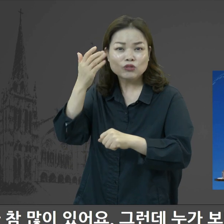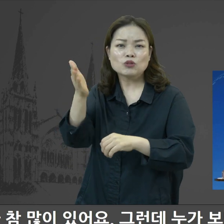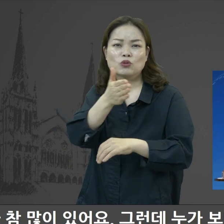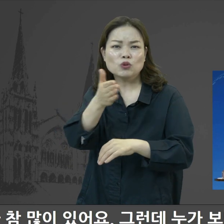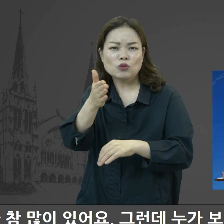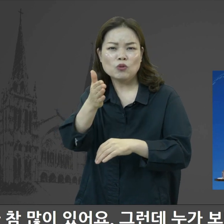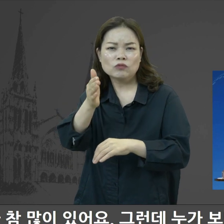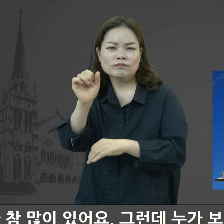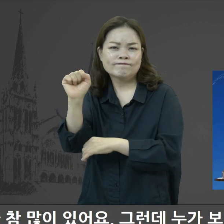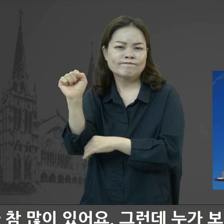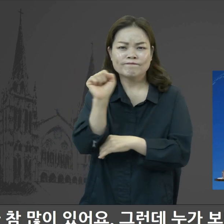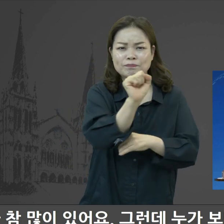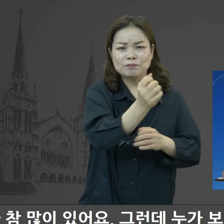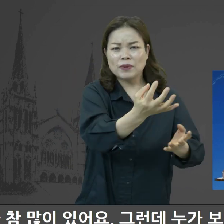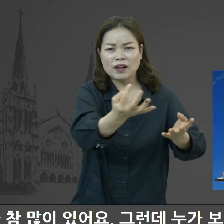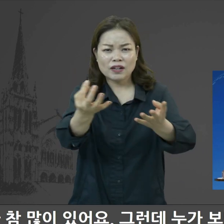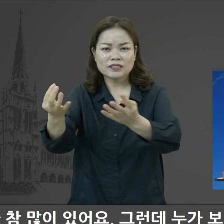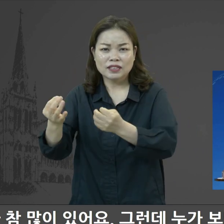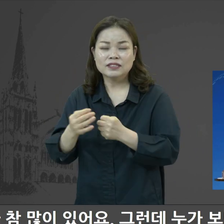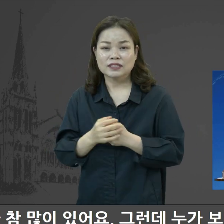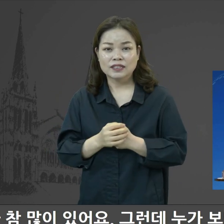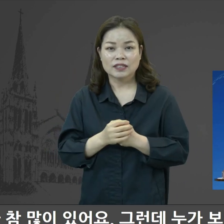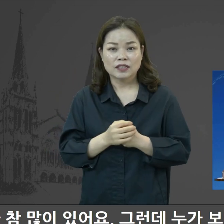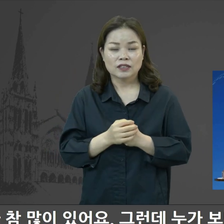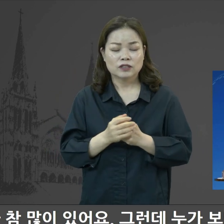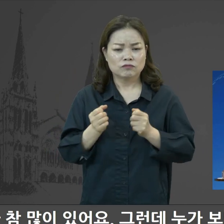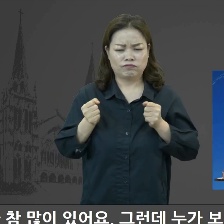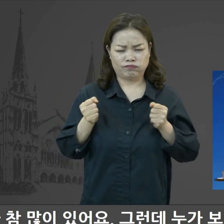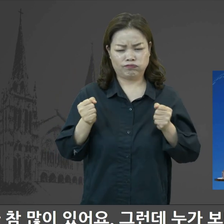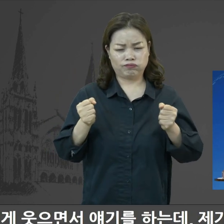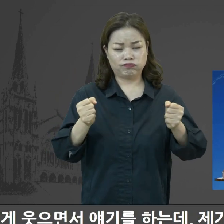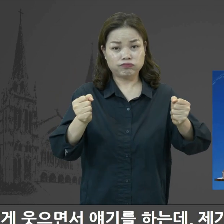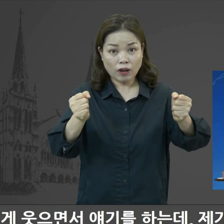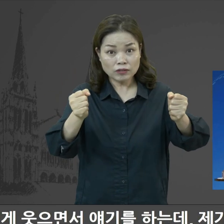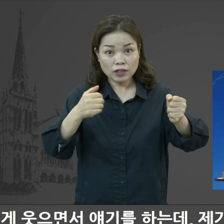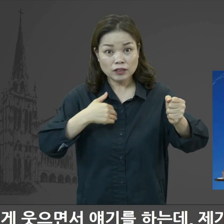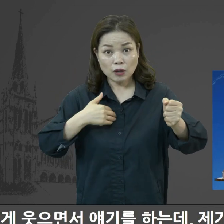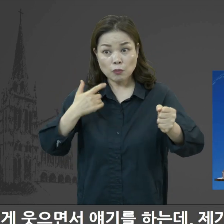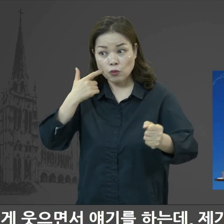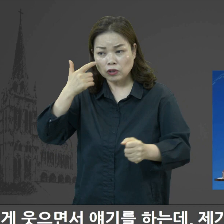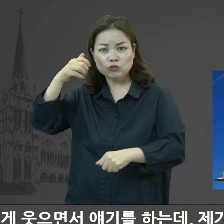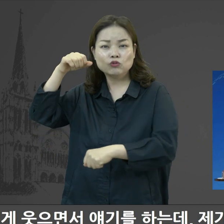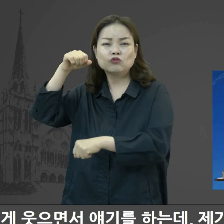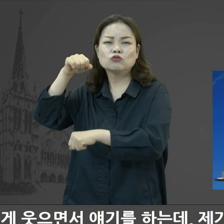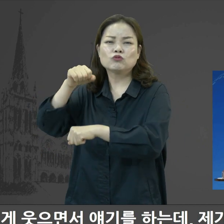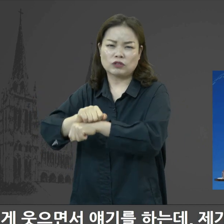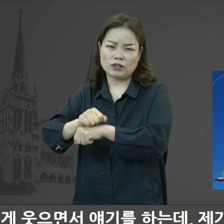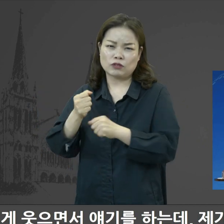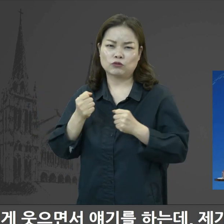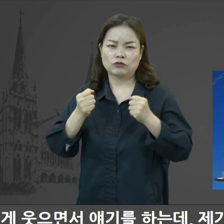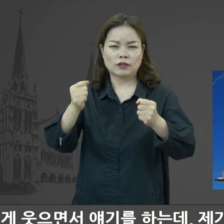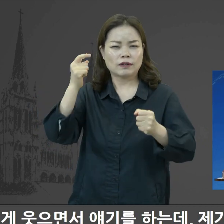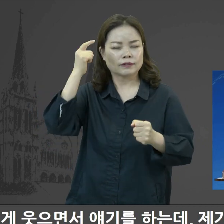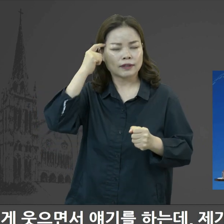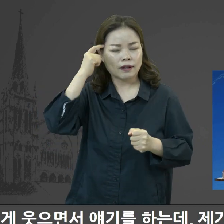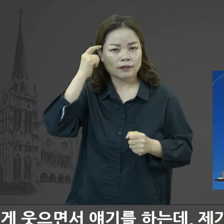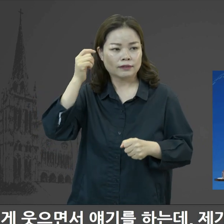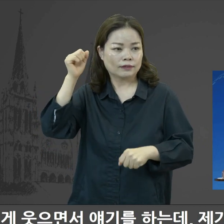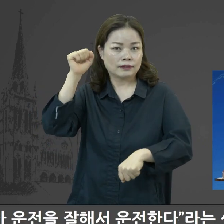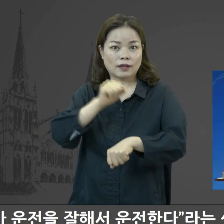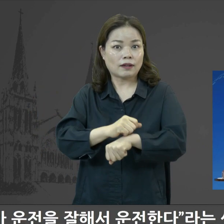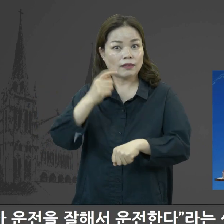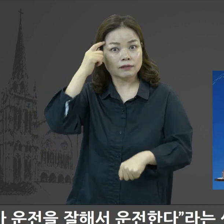하는데, 제가 그렇게 운전을 하면서도요, 제가 운전을 잘해서 운전한다라는 생각을 단 한 번도 해본